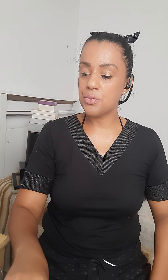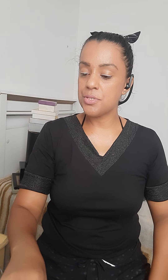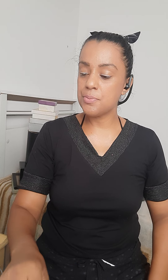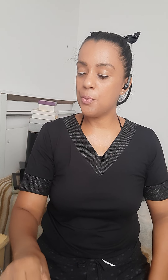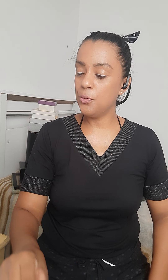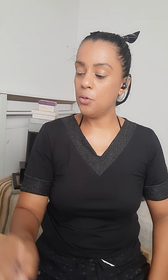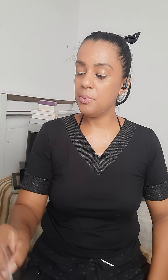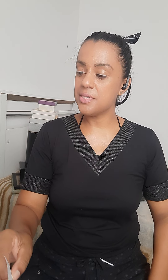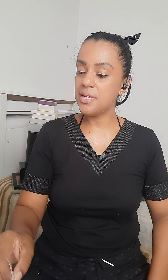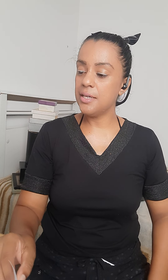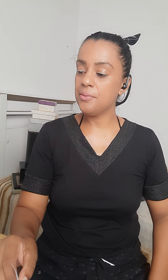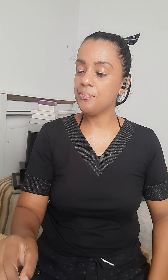os pronomes, né?